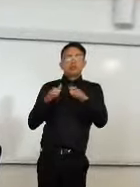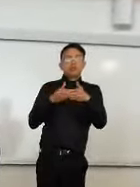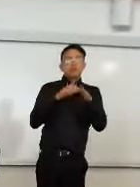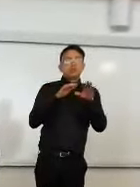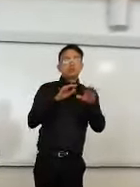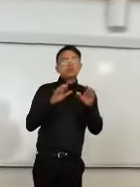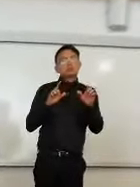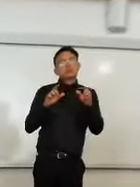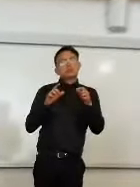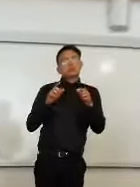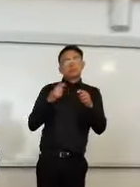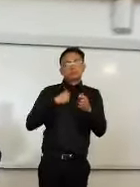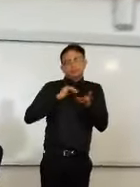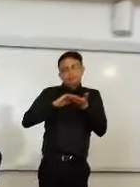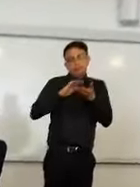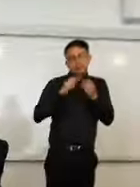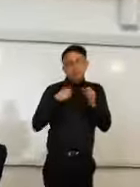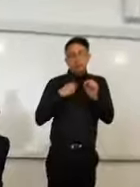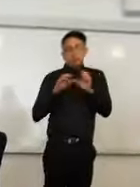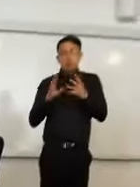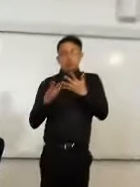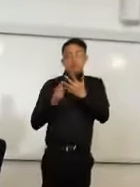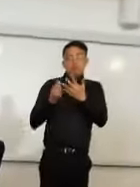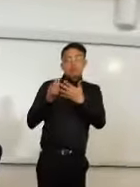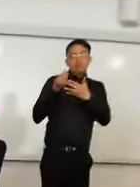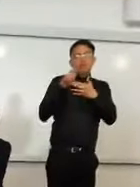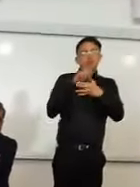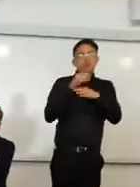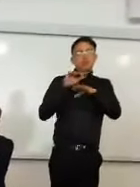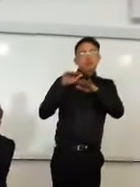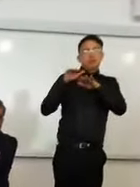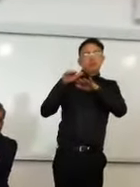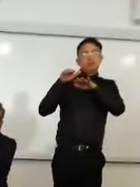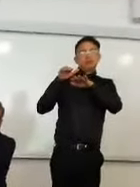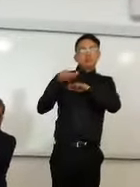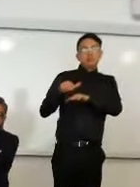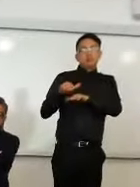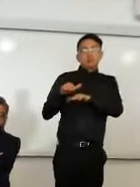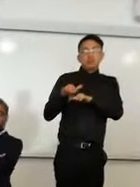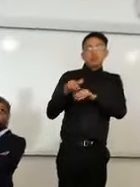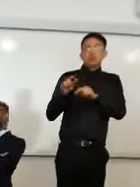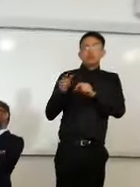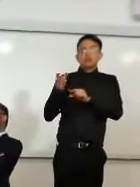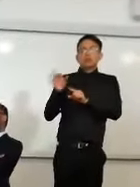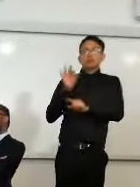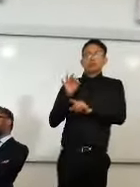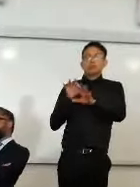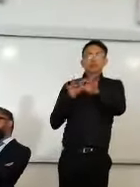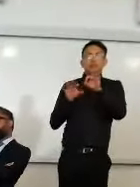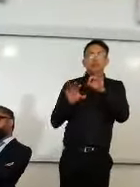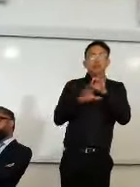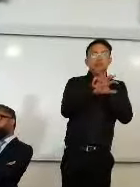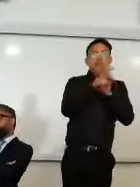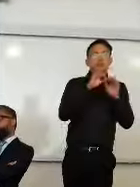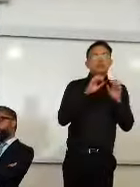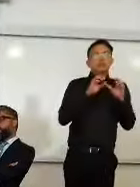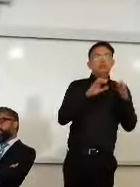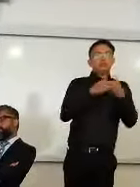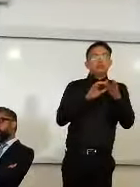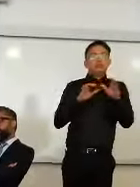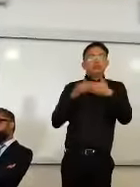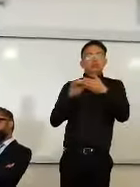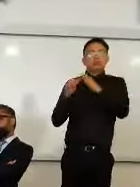nombre así, pero así está denominado en el Sistema Nacional de Discapacidad, cada un representante de organizaciones para cada una